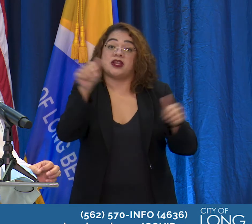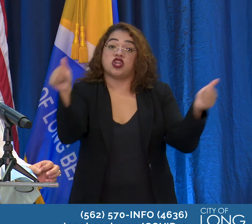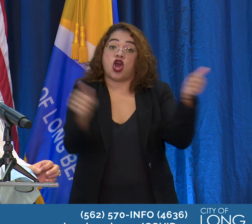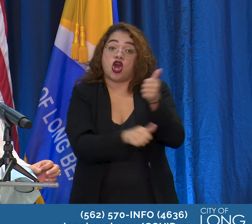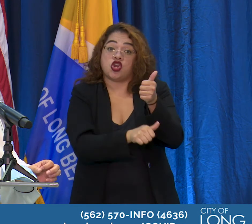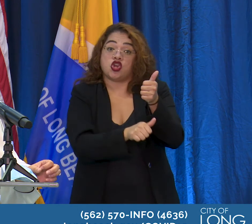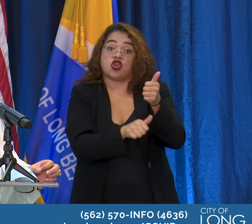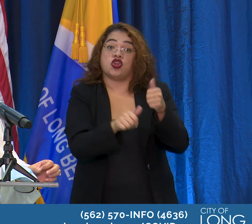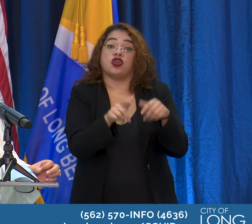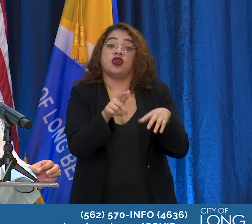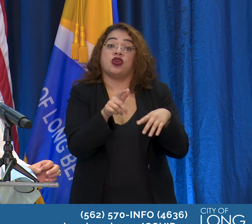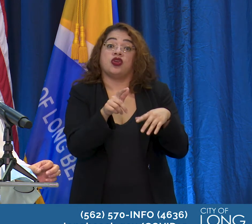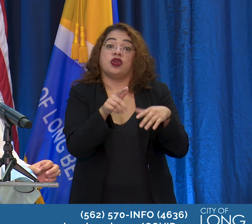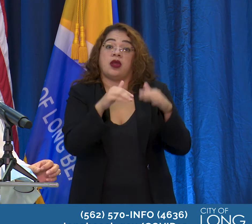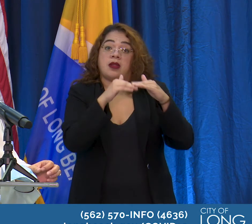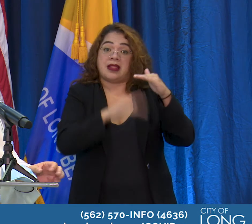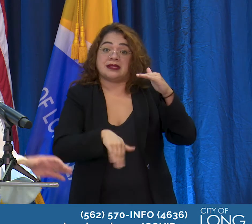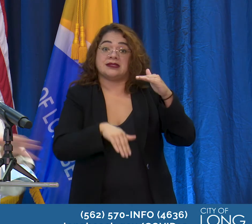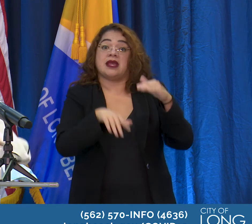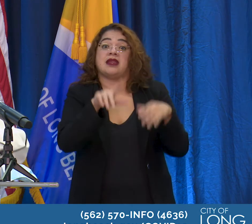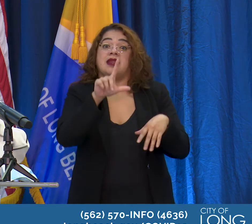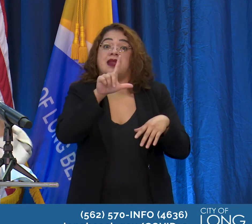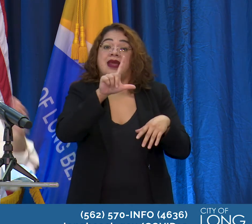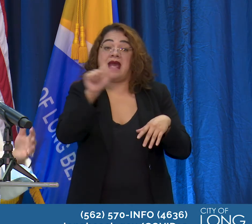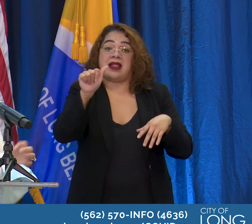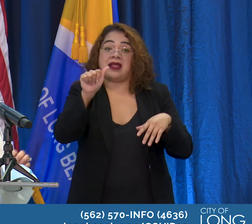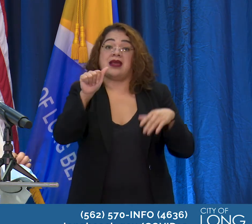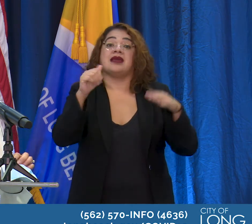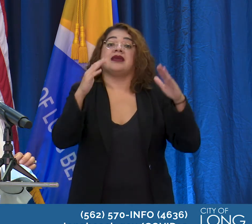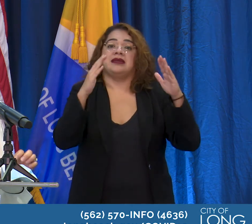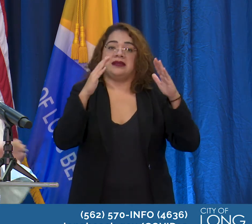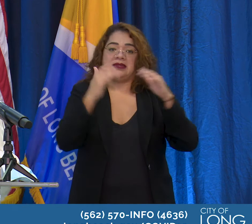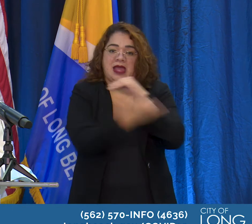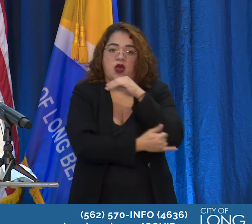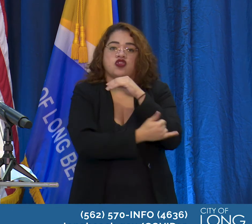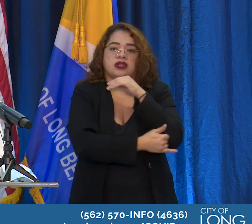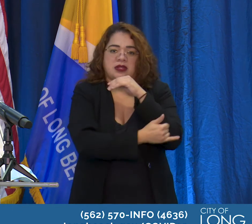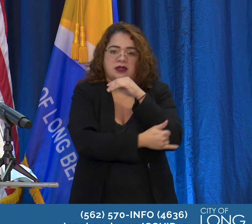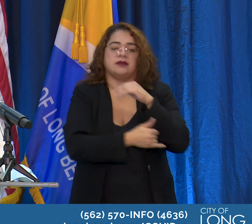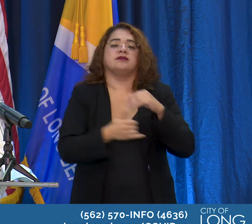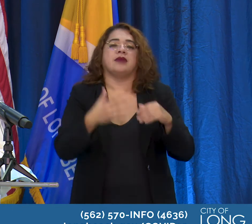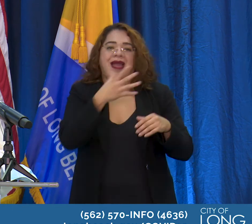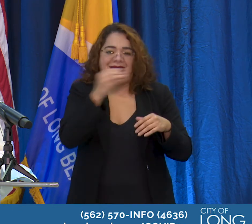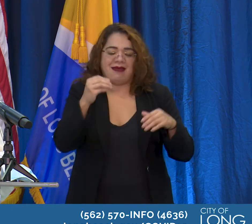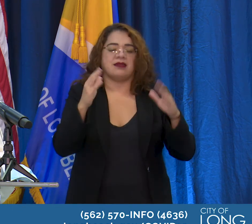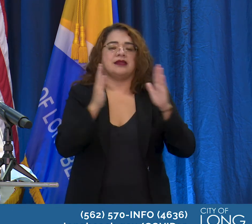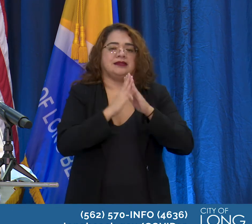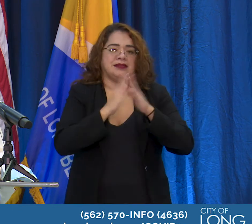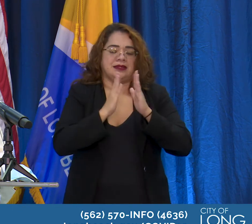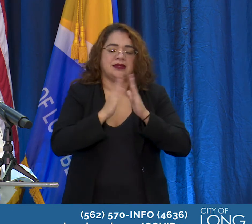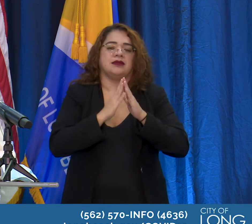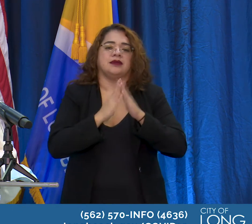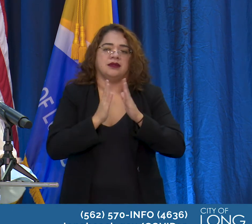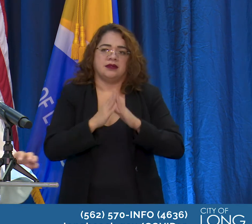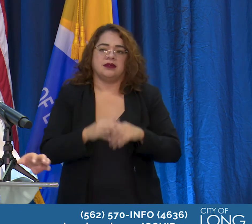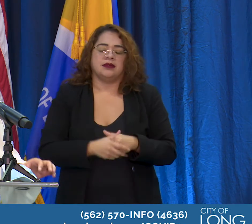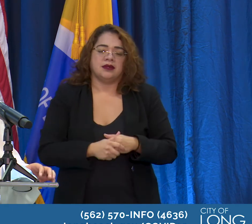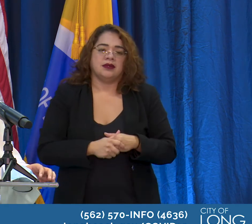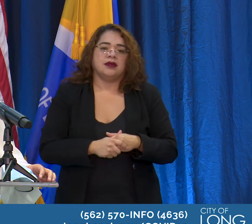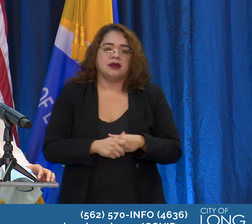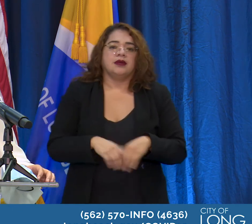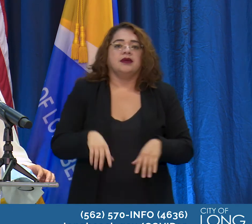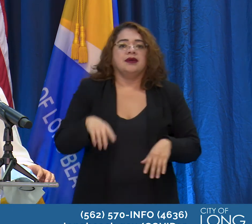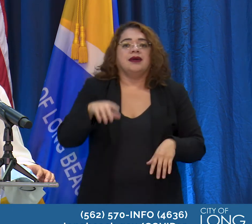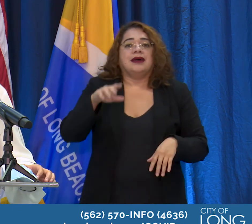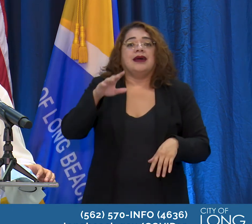2,420 casos por cada 100,000, entonces eso es en total durante todo este tiempo. La